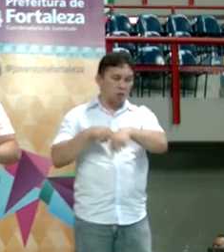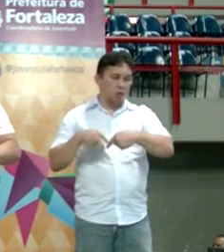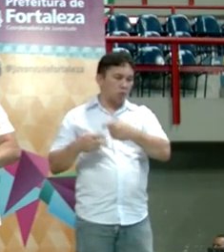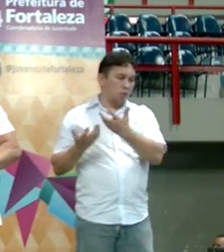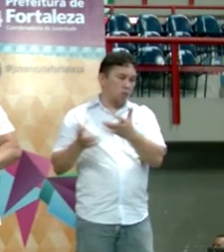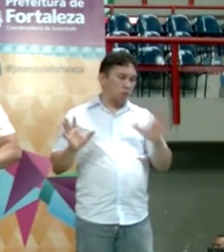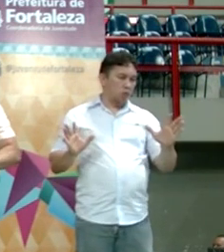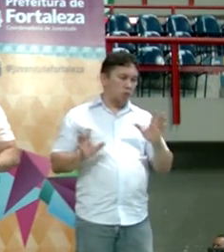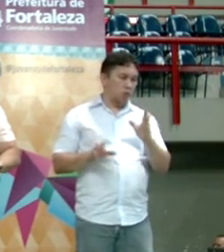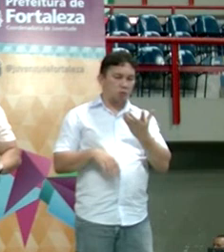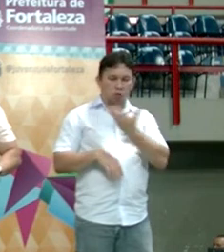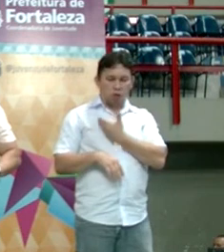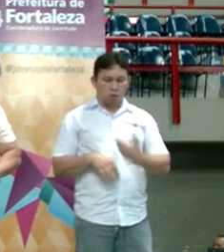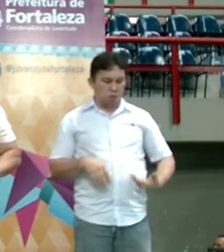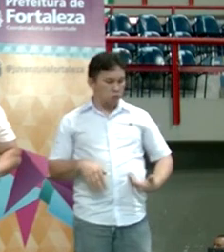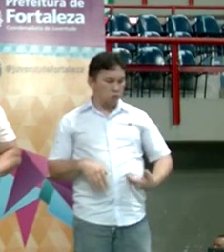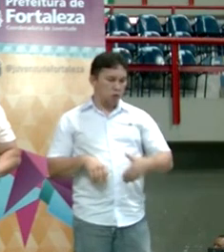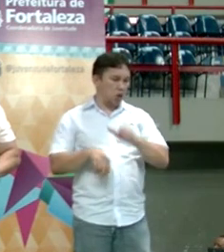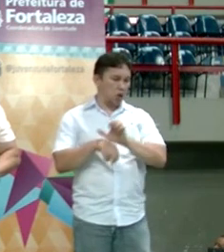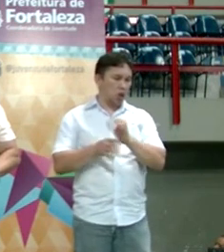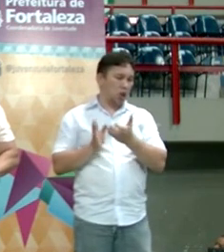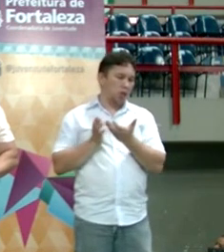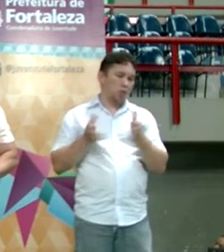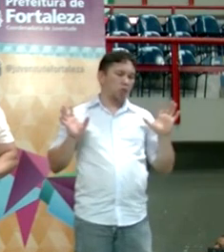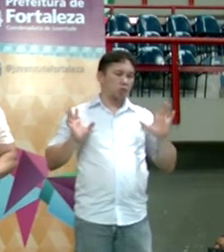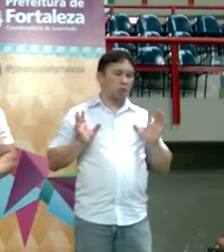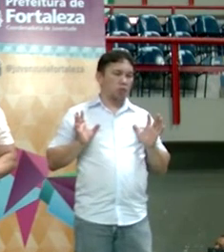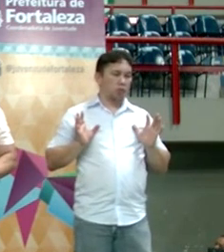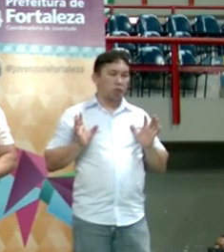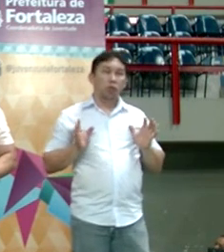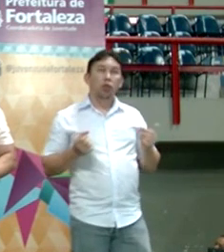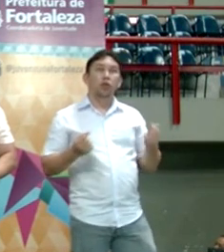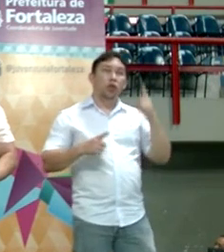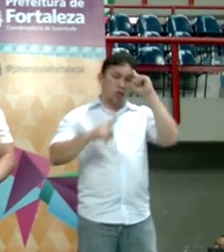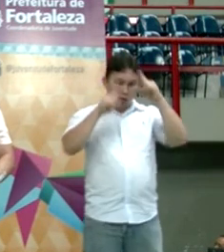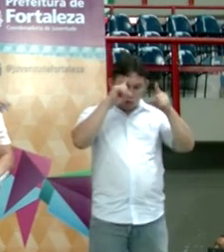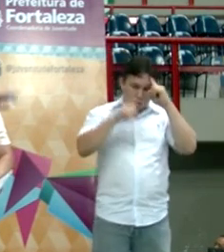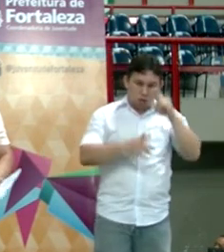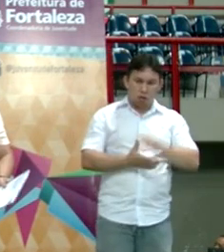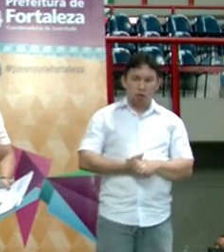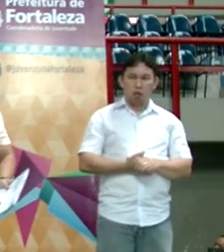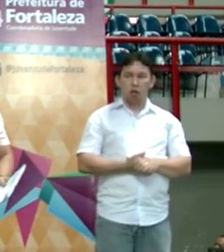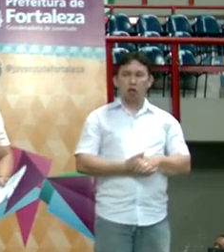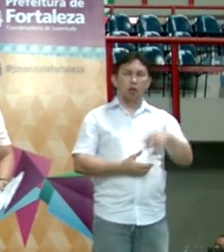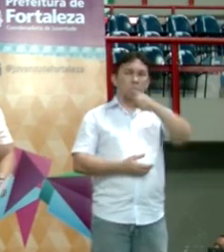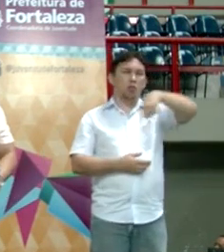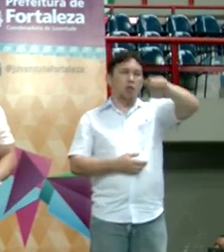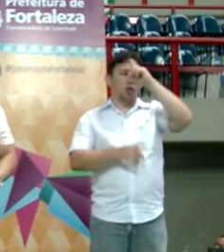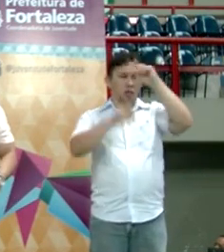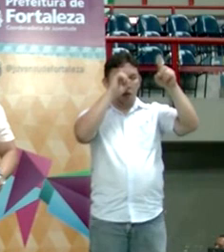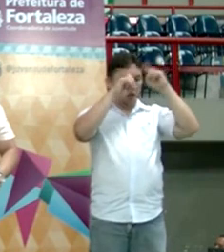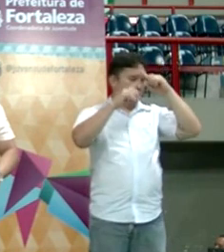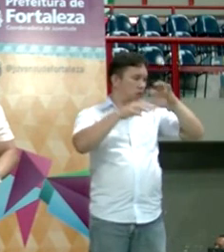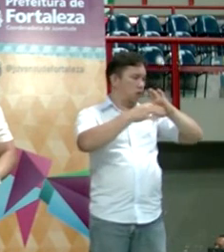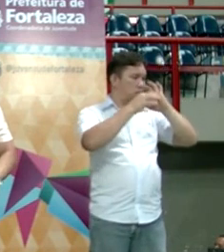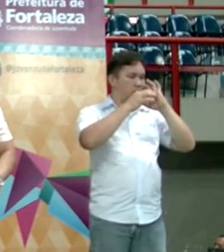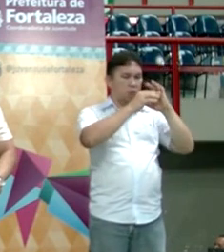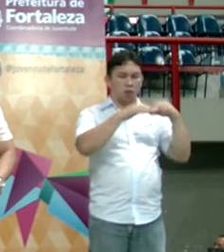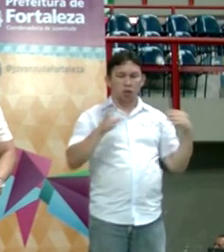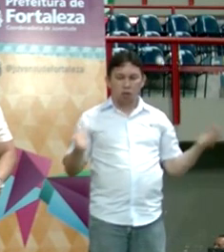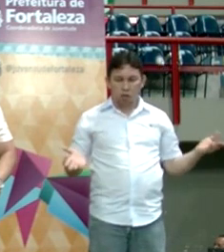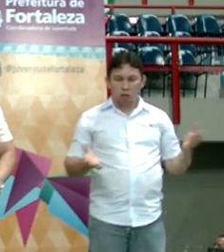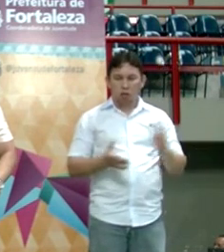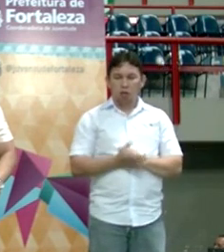a existência do Estado. Não tem Estado. Vale quem aqui ia governar? A gente se governaria,